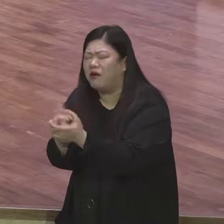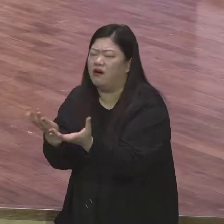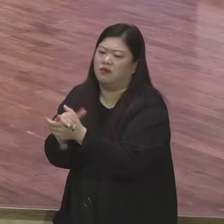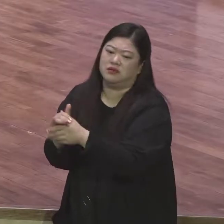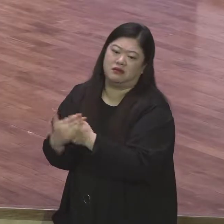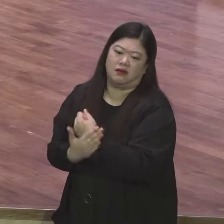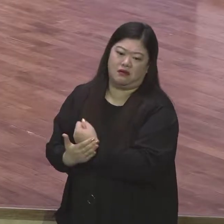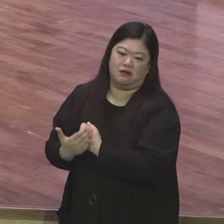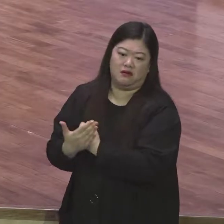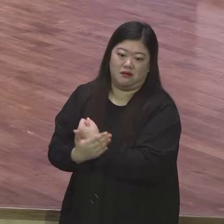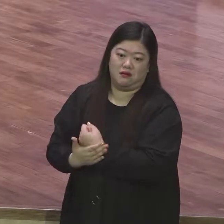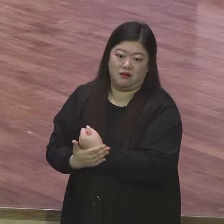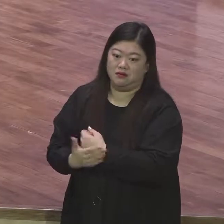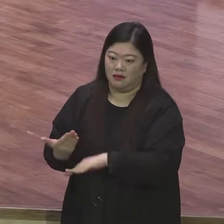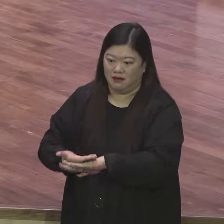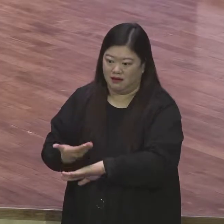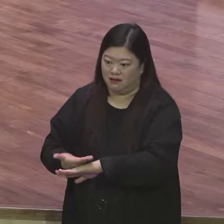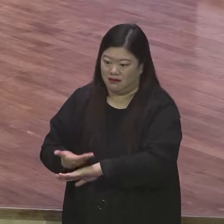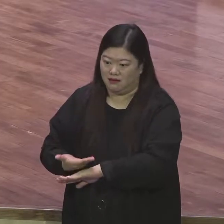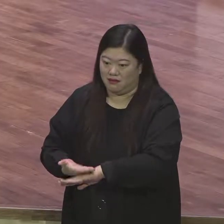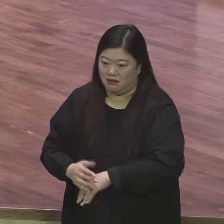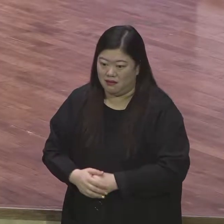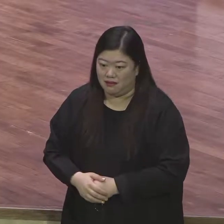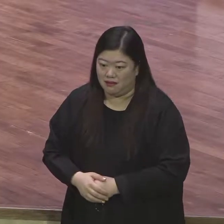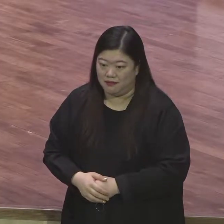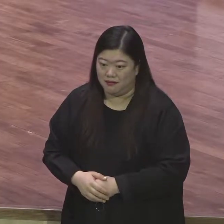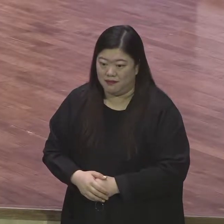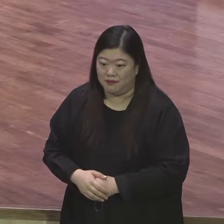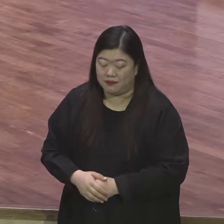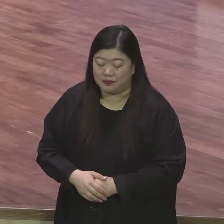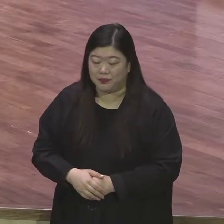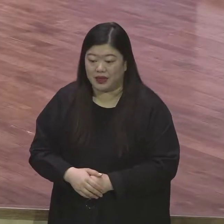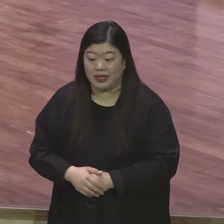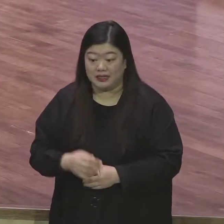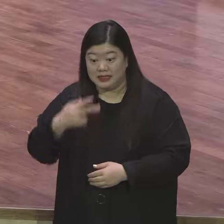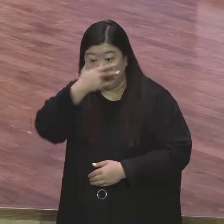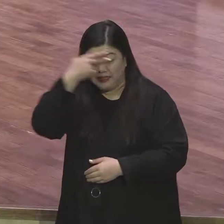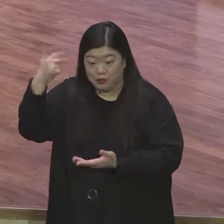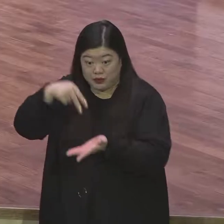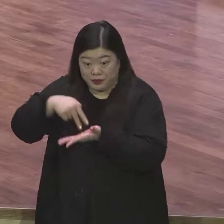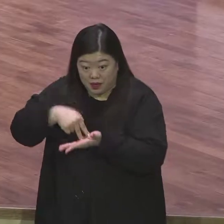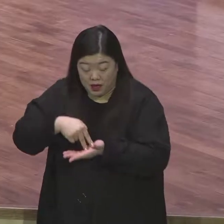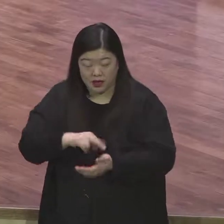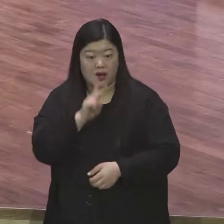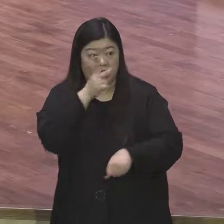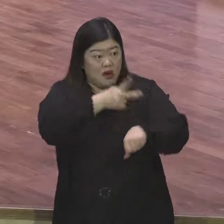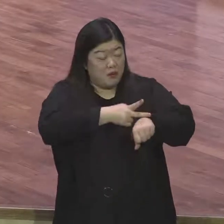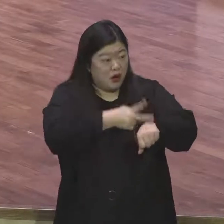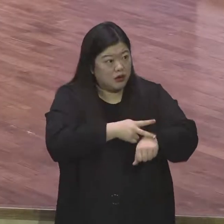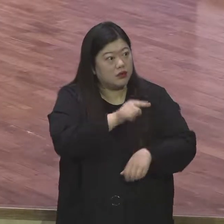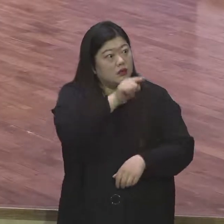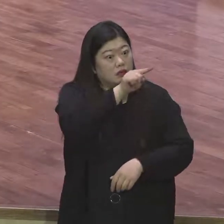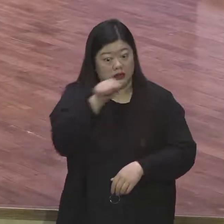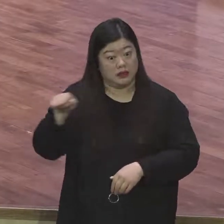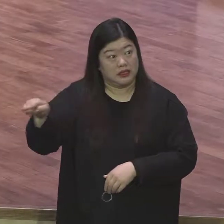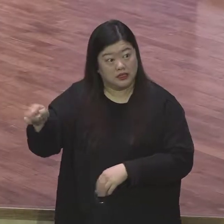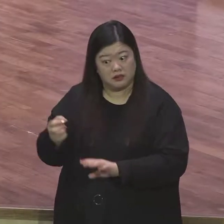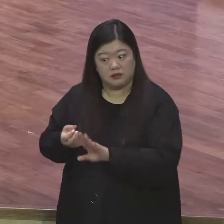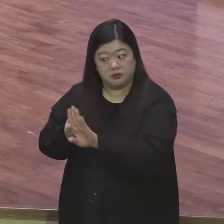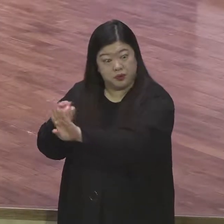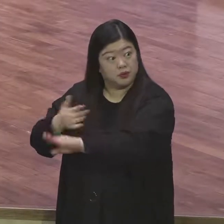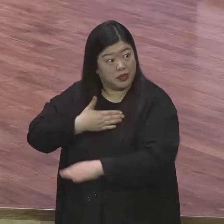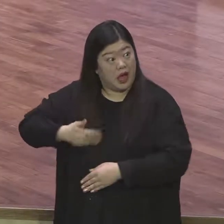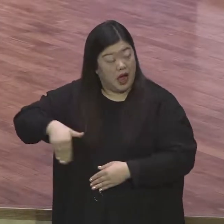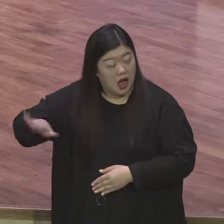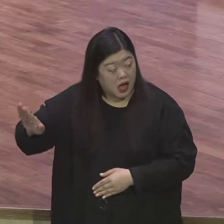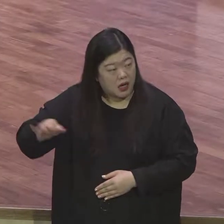디모데는 하나님께서 복음을 전파하기 위하여 바울을 시대적으로 사용하신다는 걸 체험을 했어요.